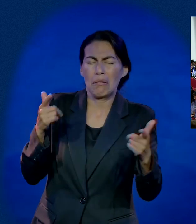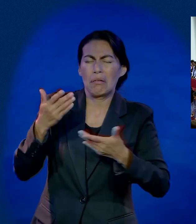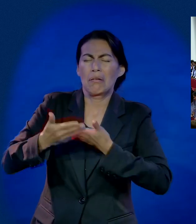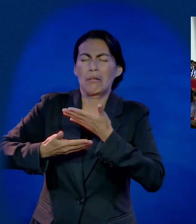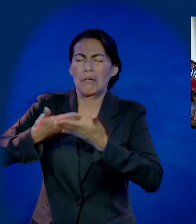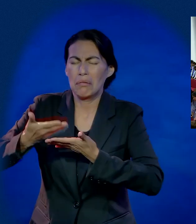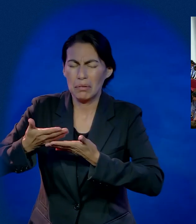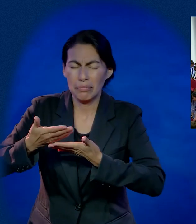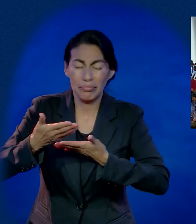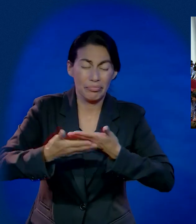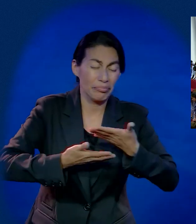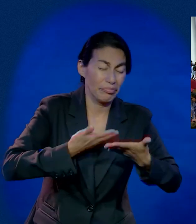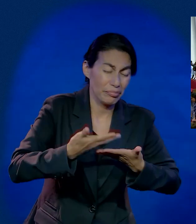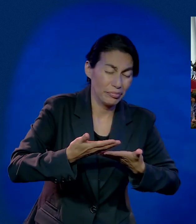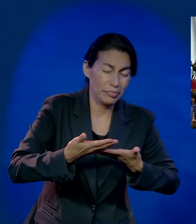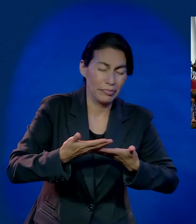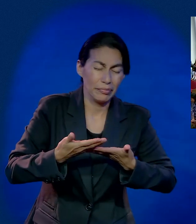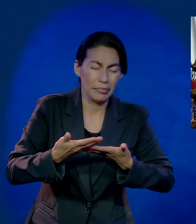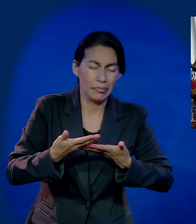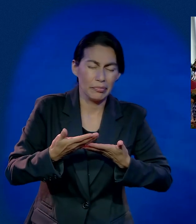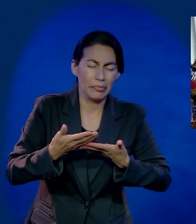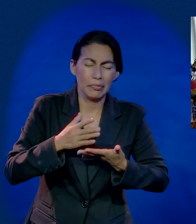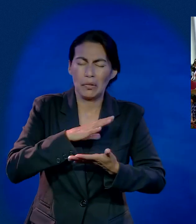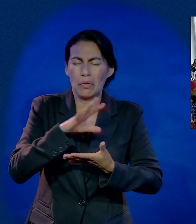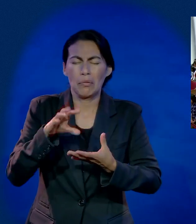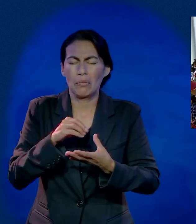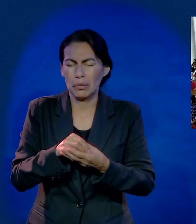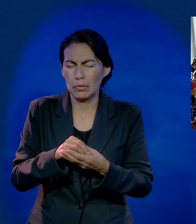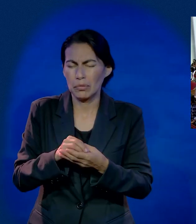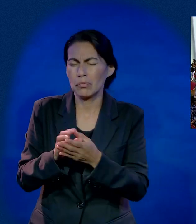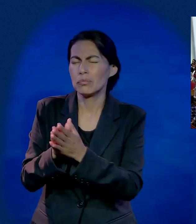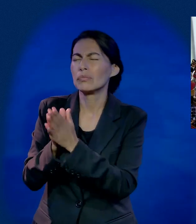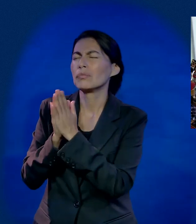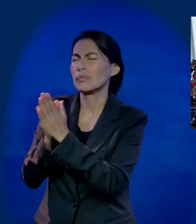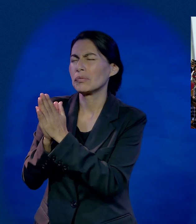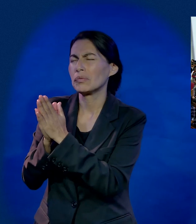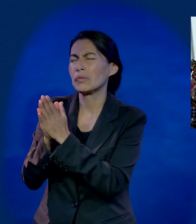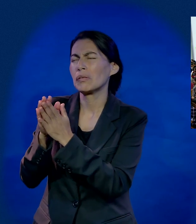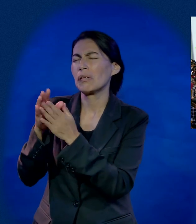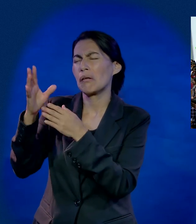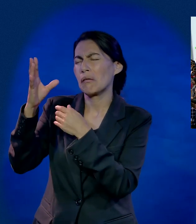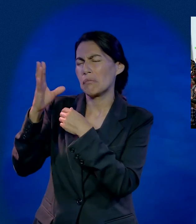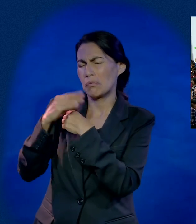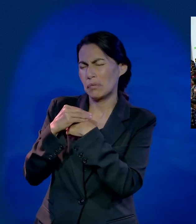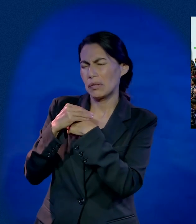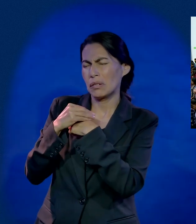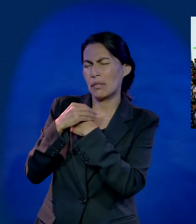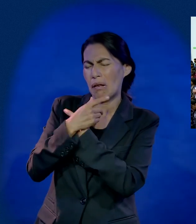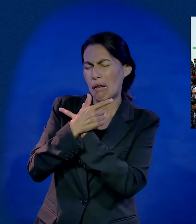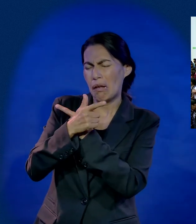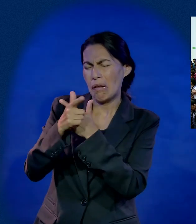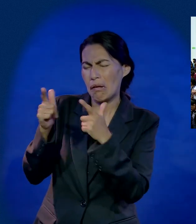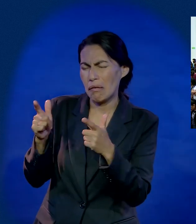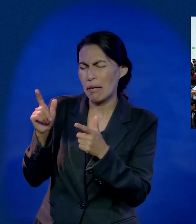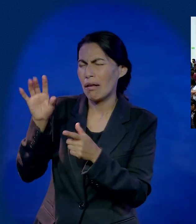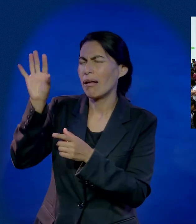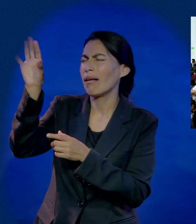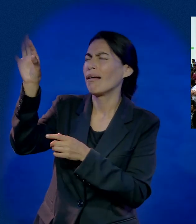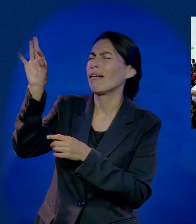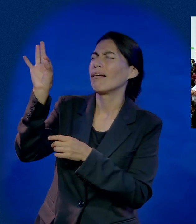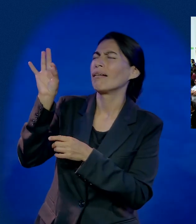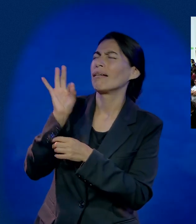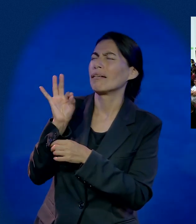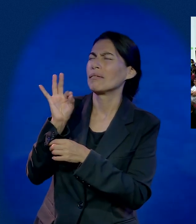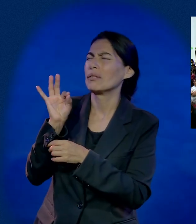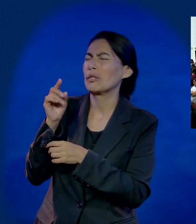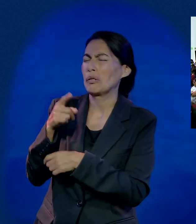nuestra libertad. Que esa es nuestra libertad. Elegir a quién servir. Elegir a quién servir. Es todo. Es todo. Déjanos